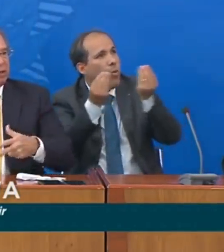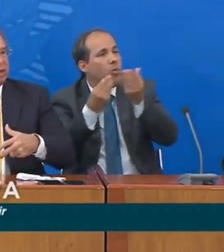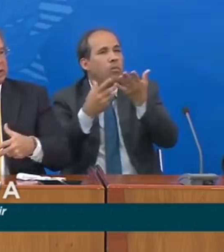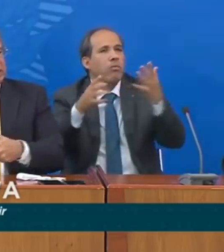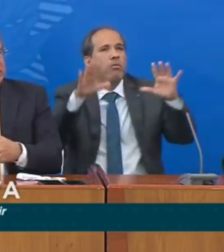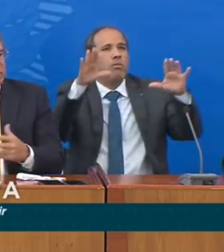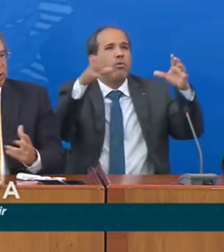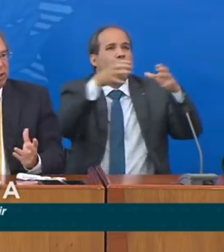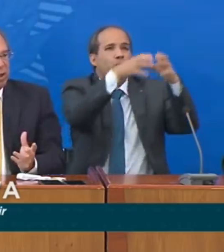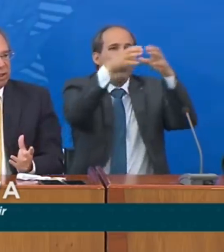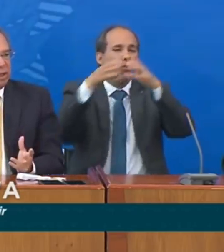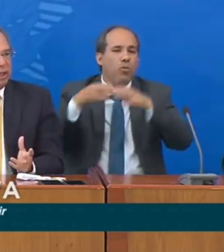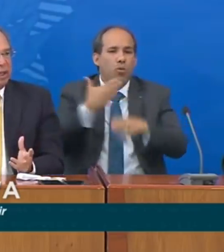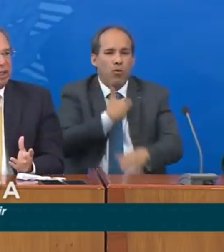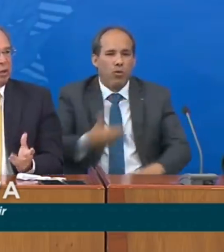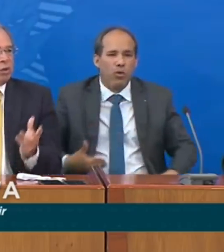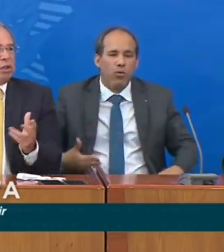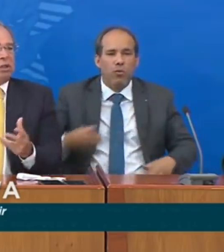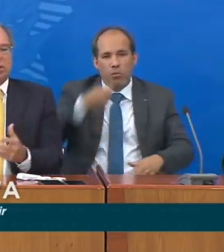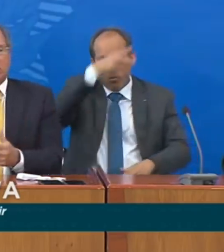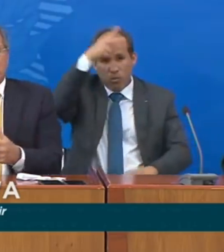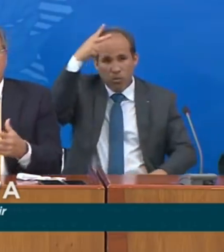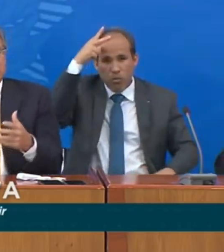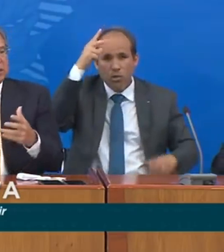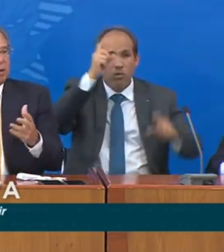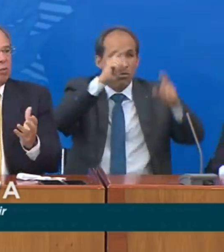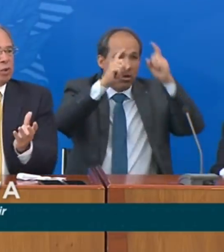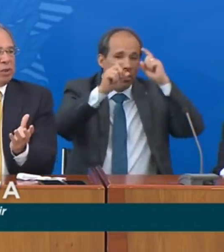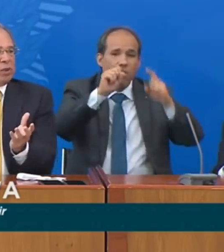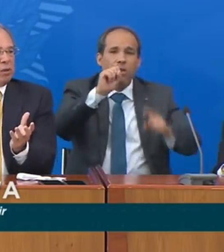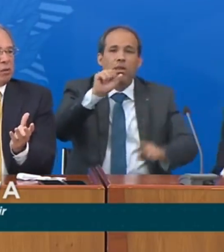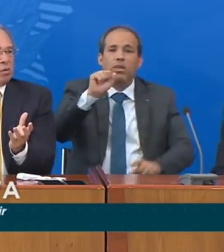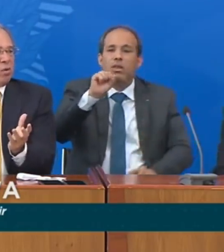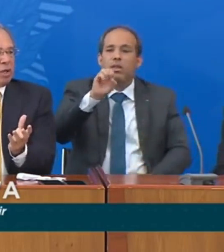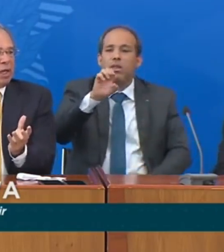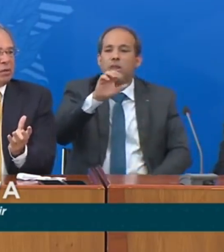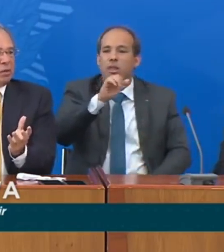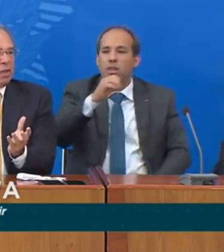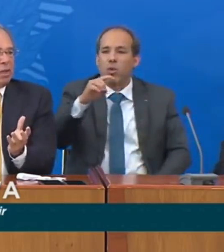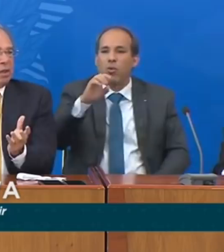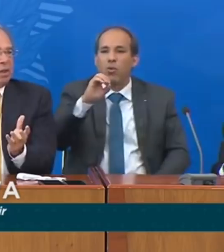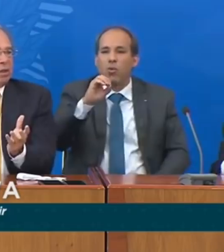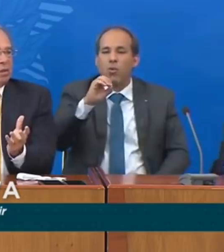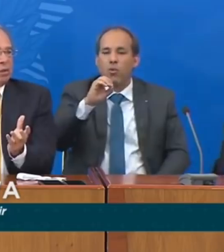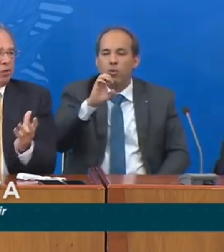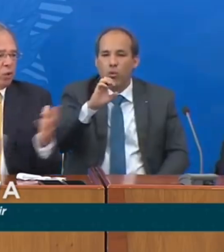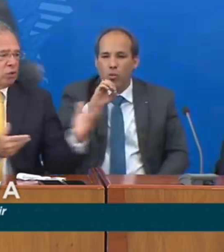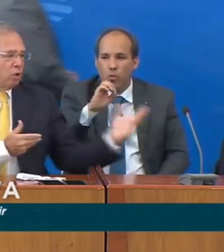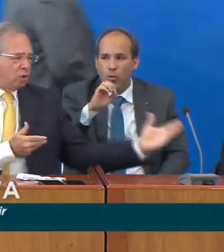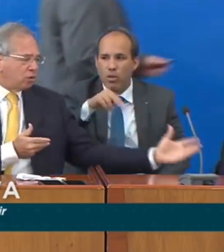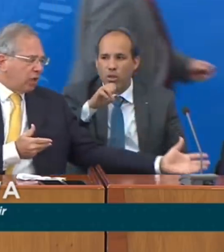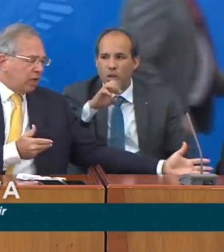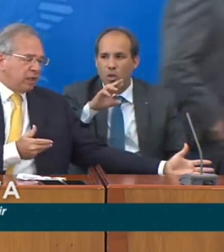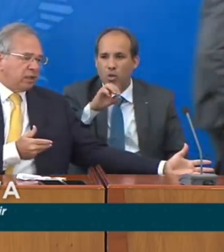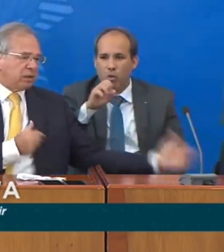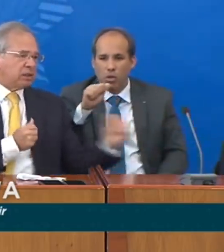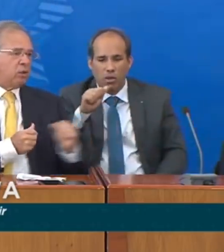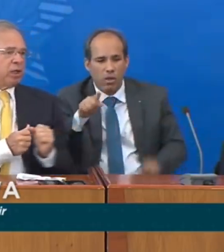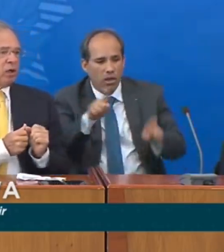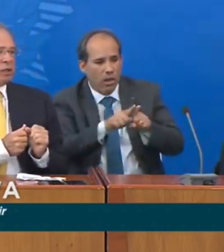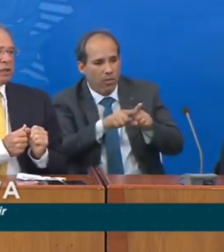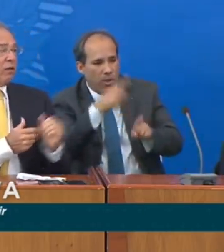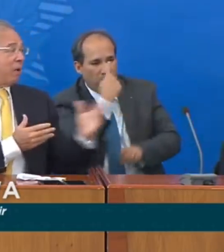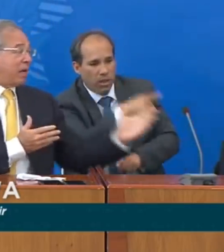prefeitos, através da sessão onerosa, e conseguimos, através dessa composição com o Congresso, um esforço nosso da